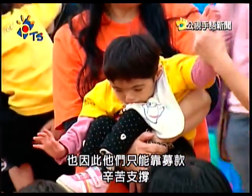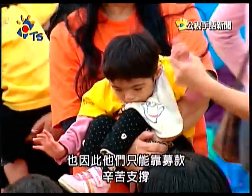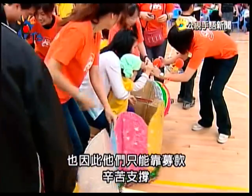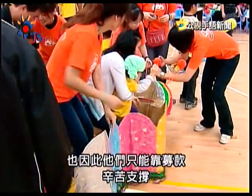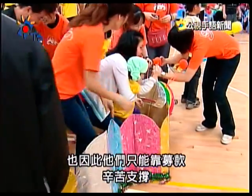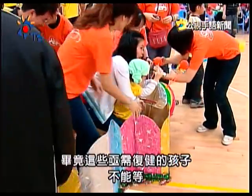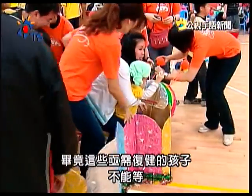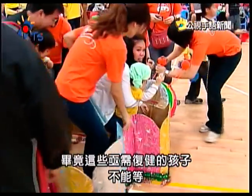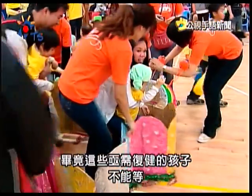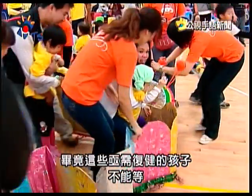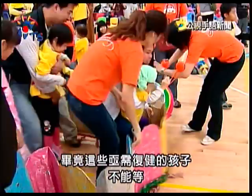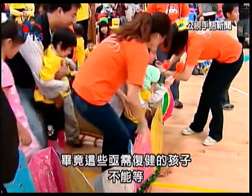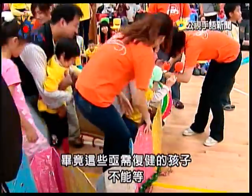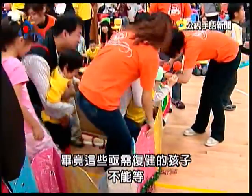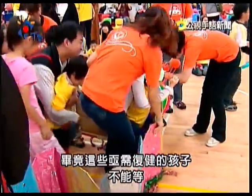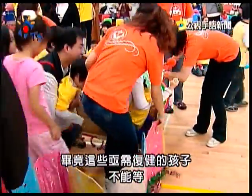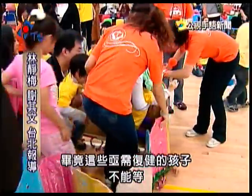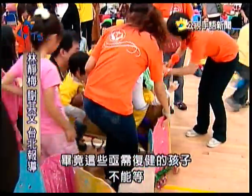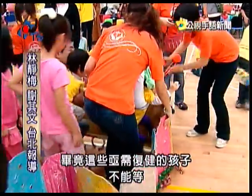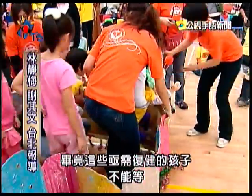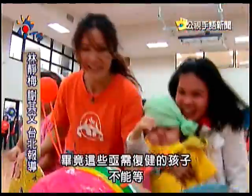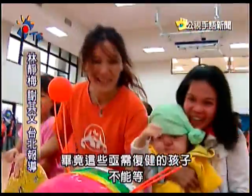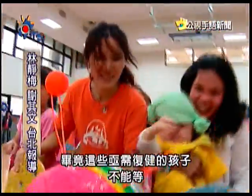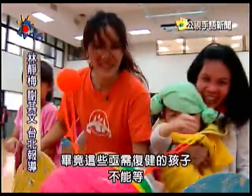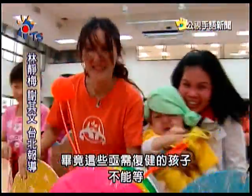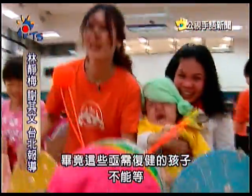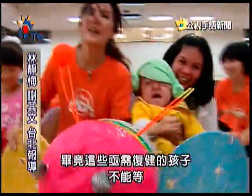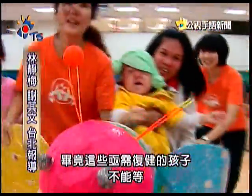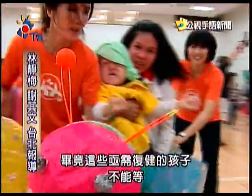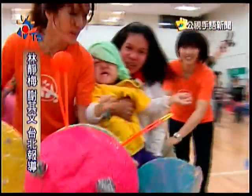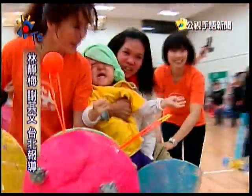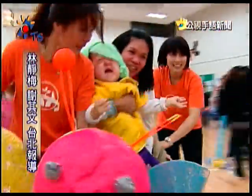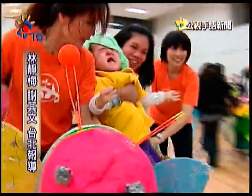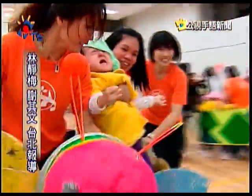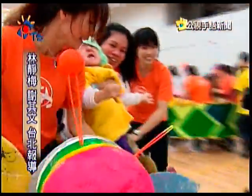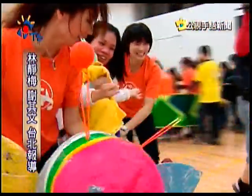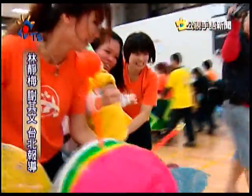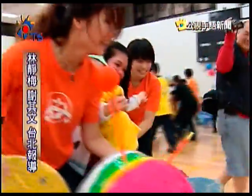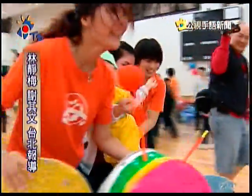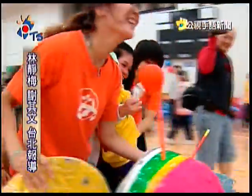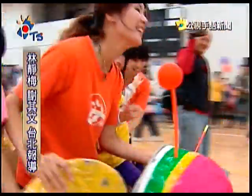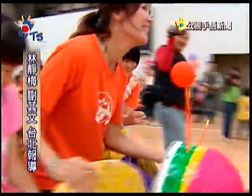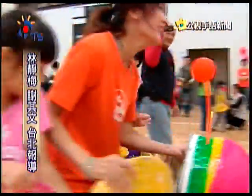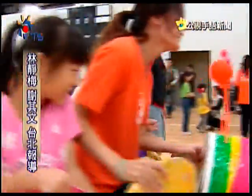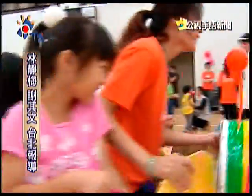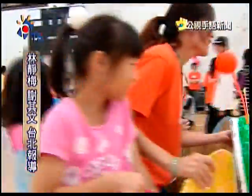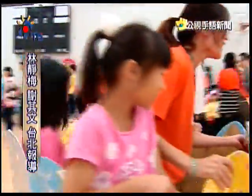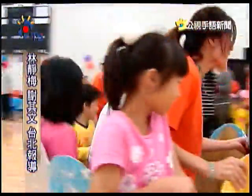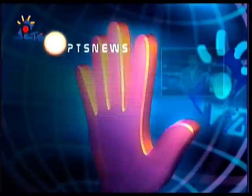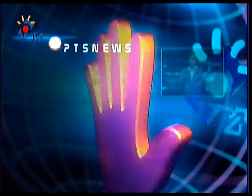支撑。毕竟这些急需复健的孩子不能等。记者林静美、谢其文台北报道。